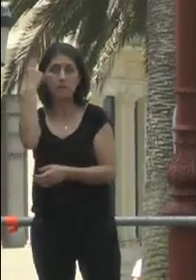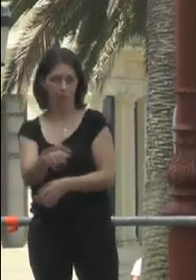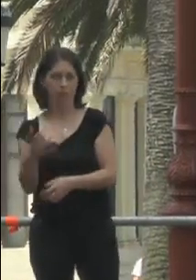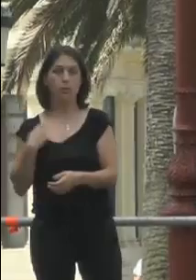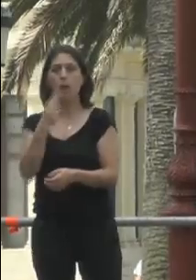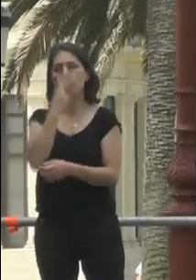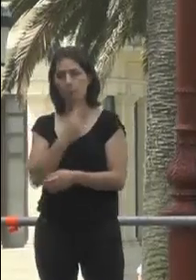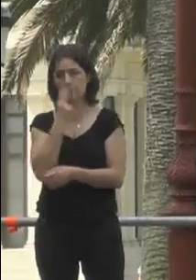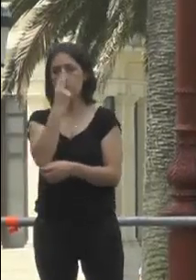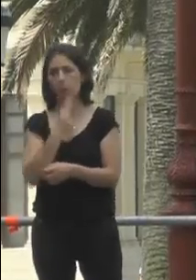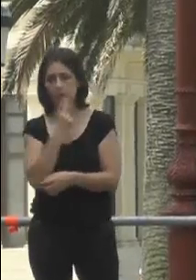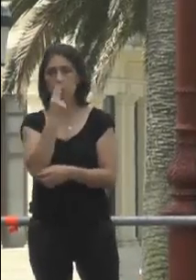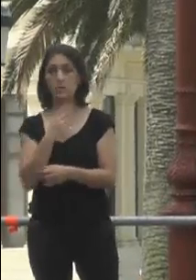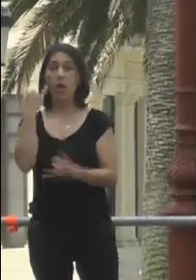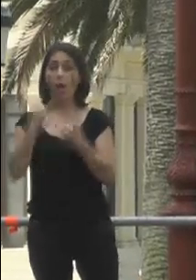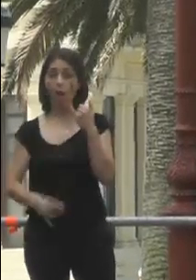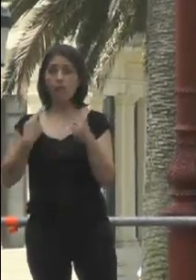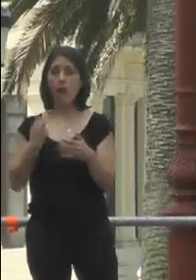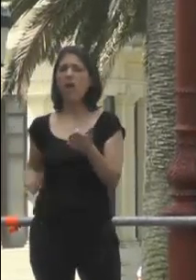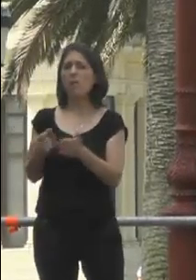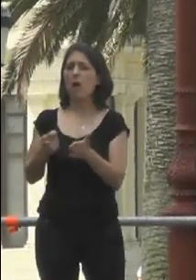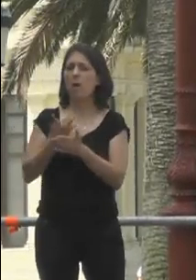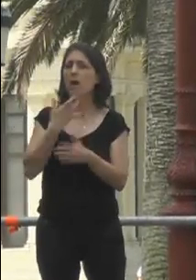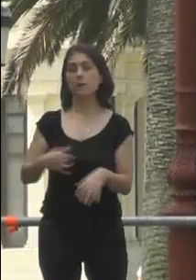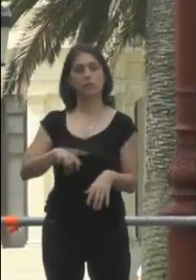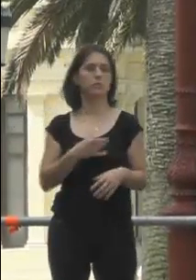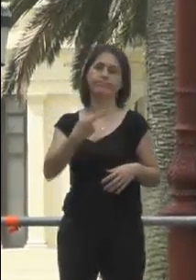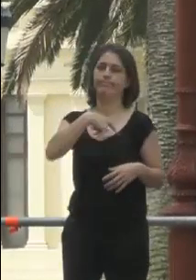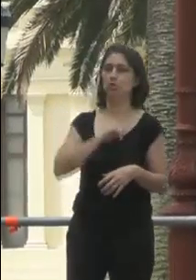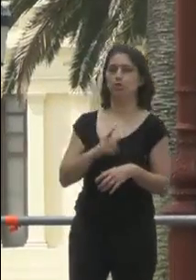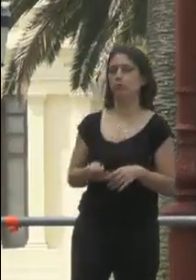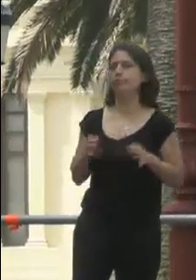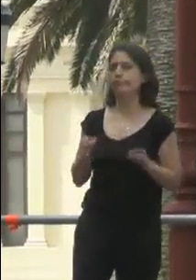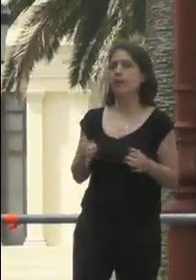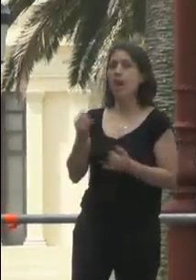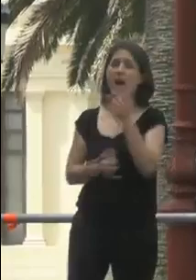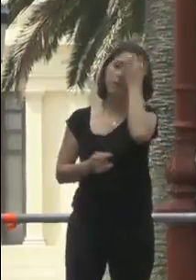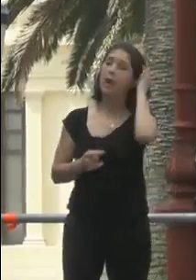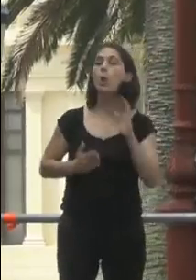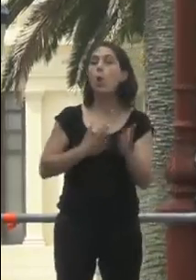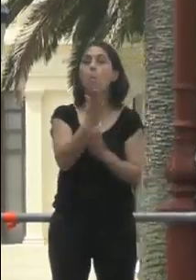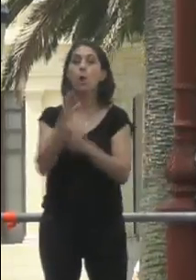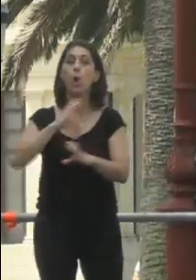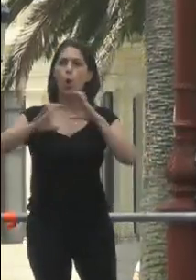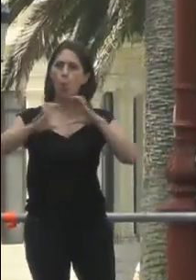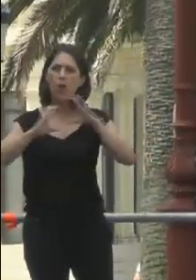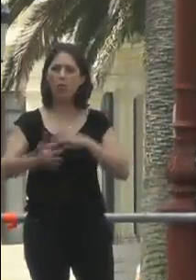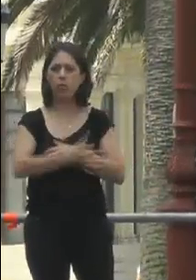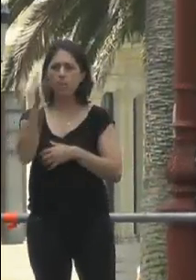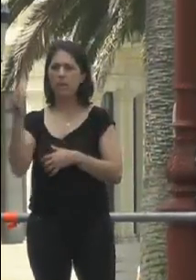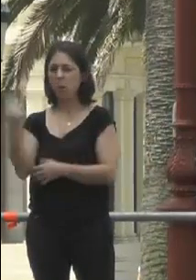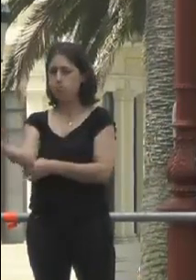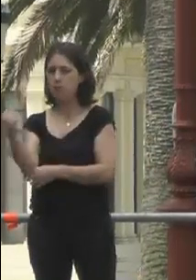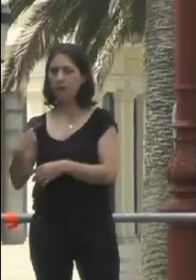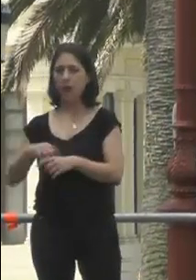pero despois pagamos os de sempre. E é por iso que os poderes fácticos e os medios de comunicación non fan máis que acosarnos cunha